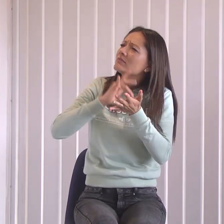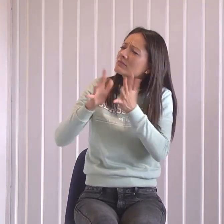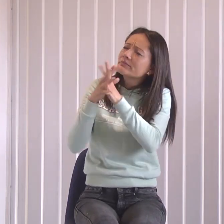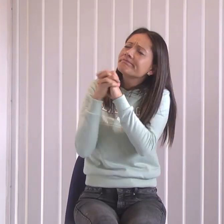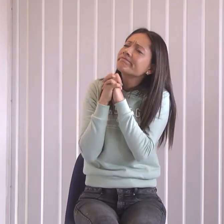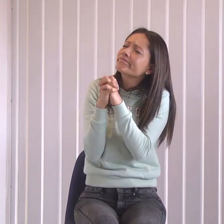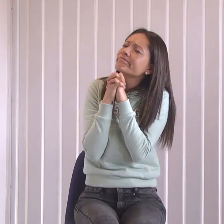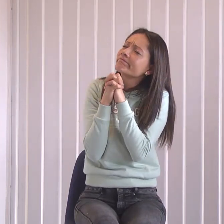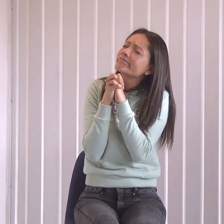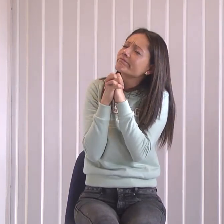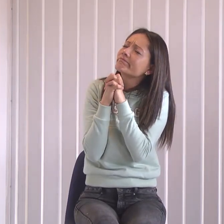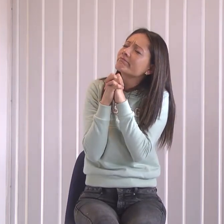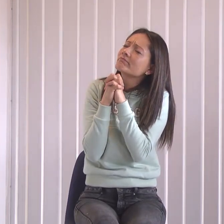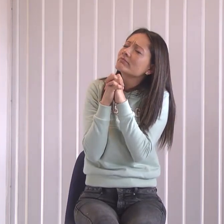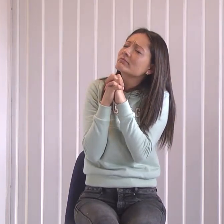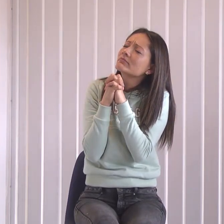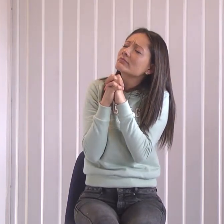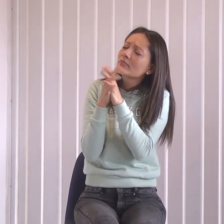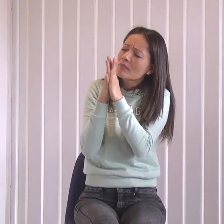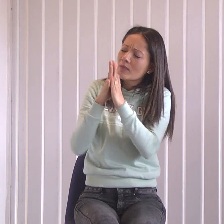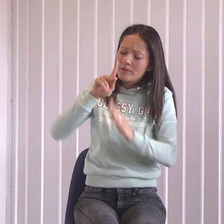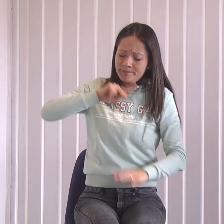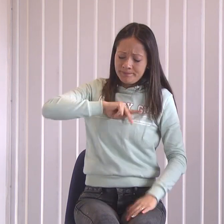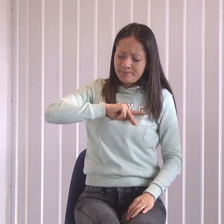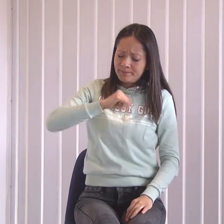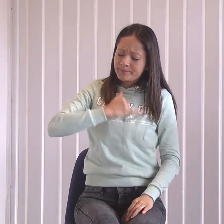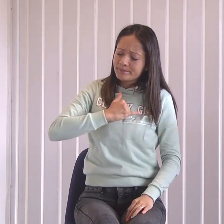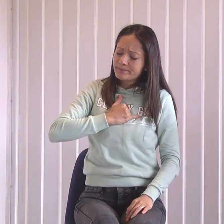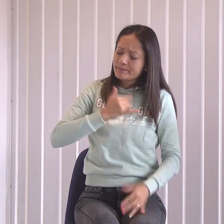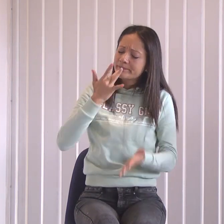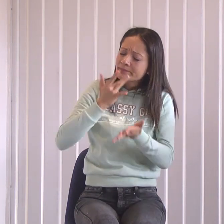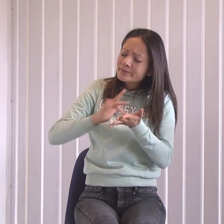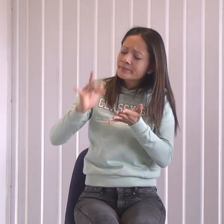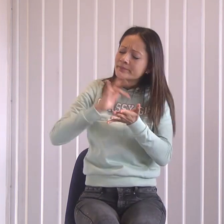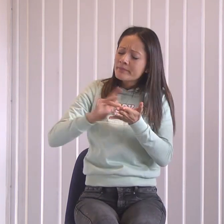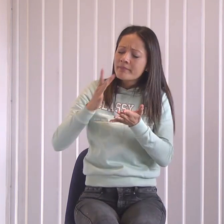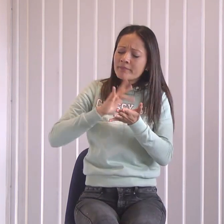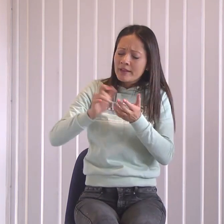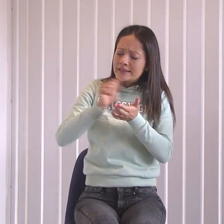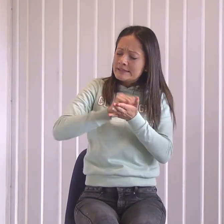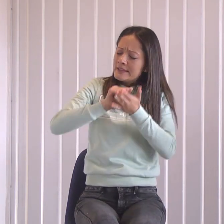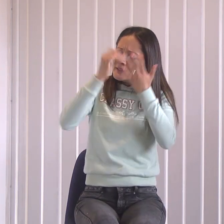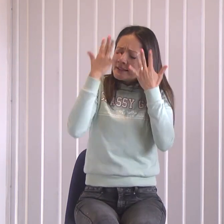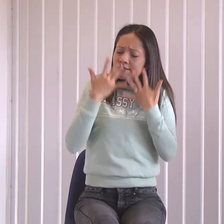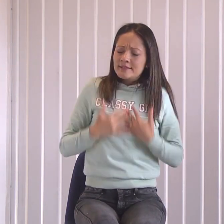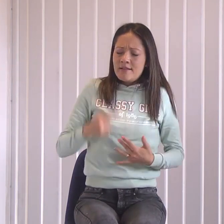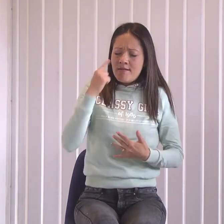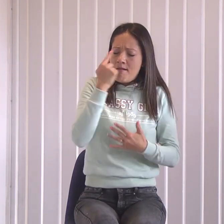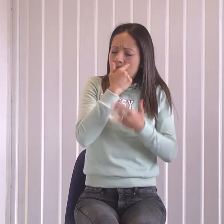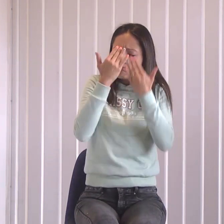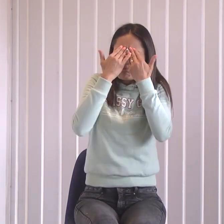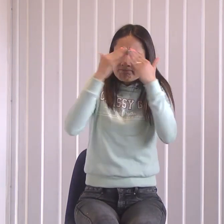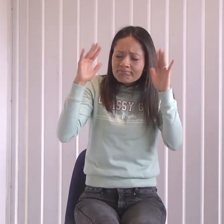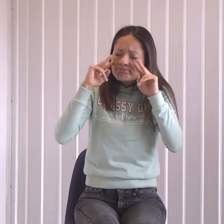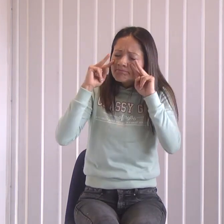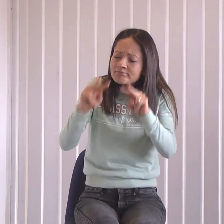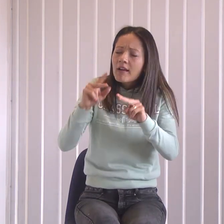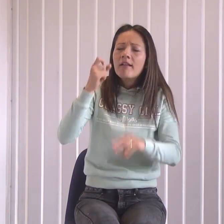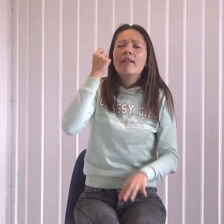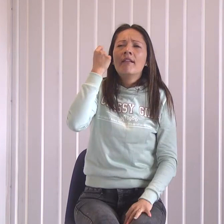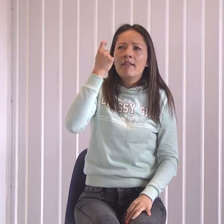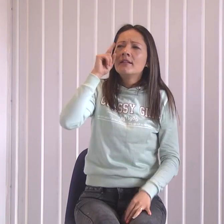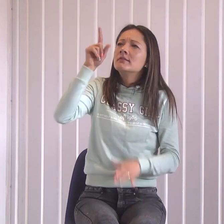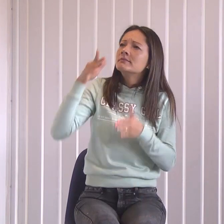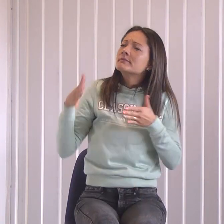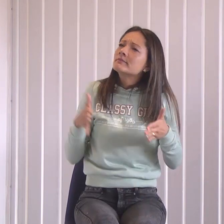favor. Oro por mí, Señor. Padre, yo te pido que por favor me limpies y me laves, que abras mis ojos, Señor, y me ayudes a entender